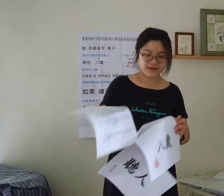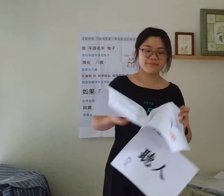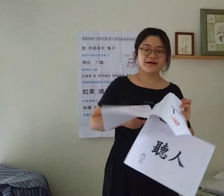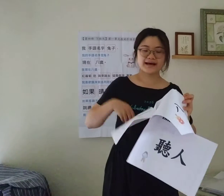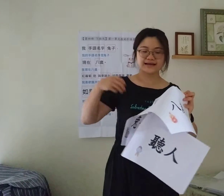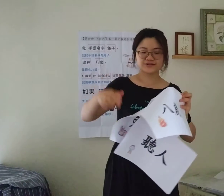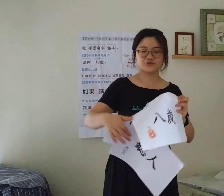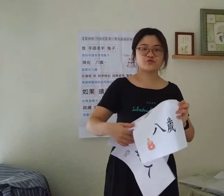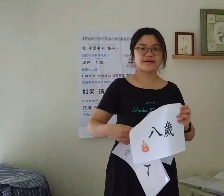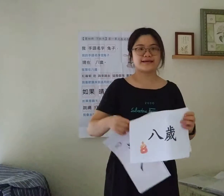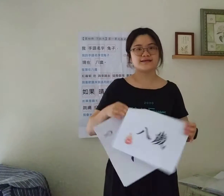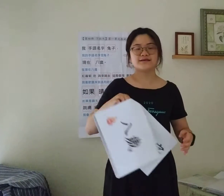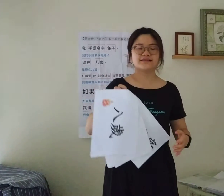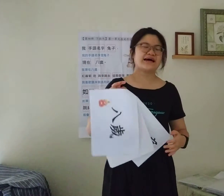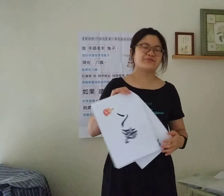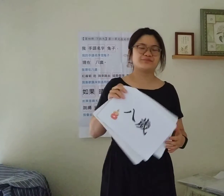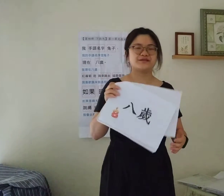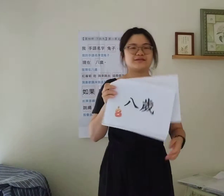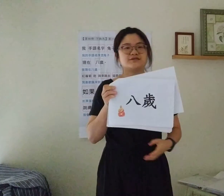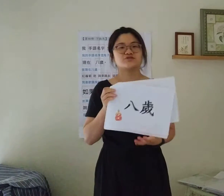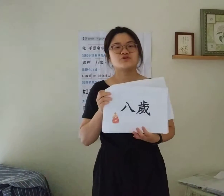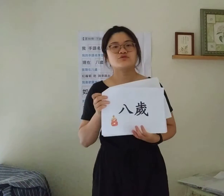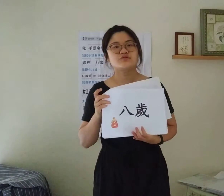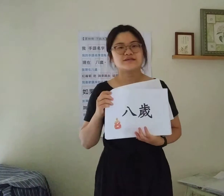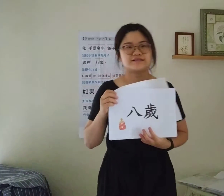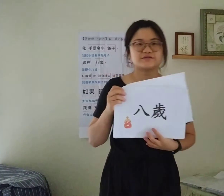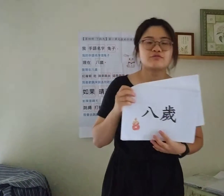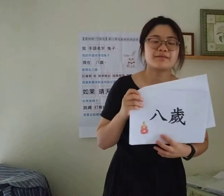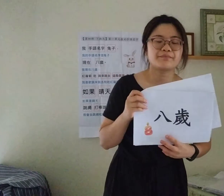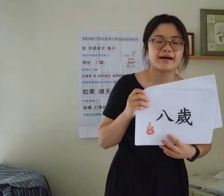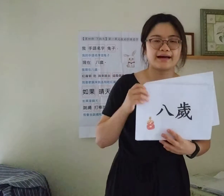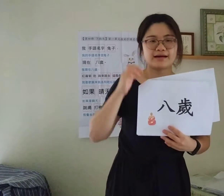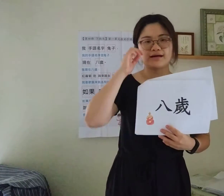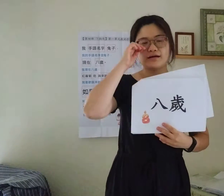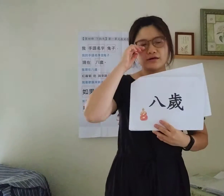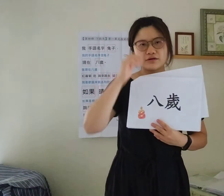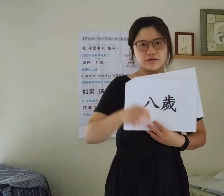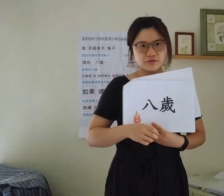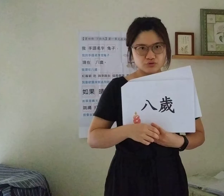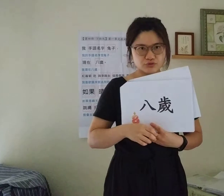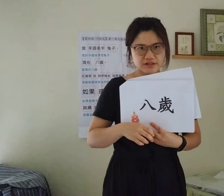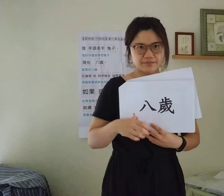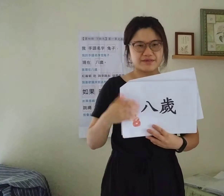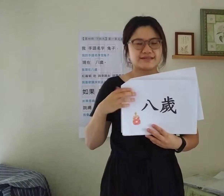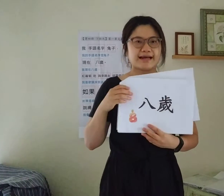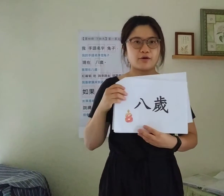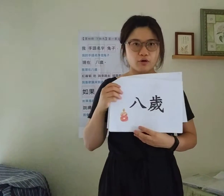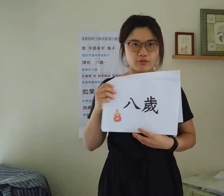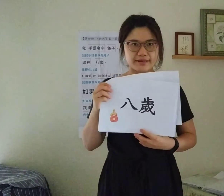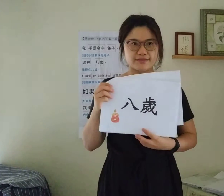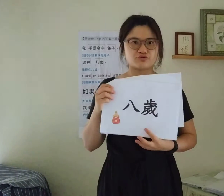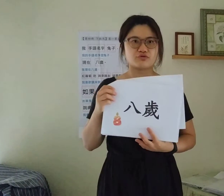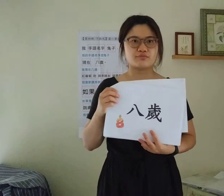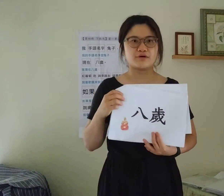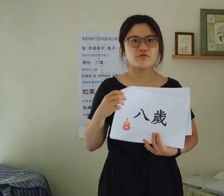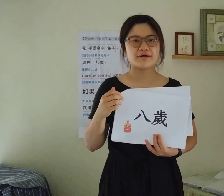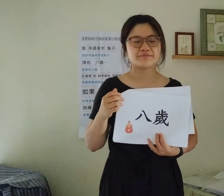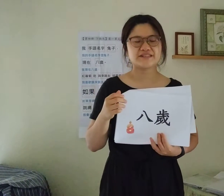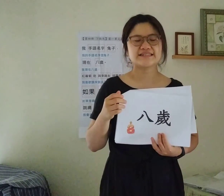八岁。那我们呢，手语很习惯把数字比在后面，所以我们会先